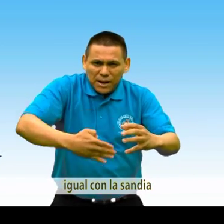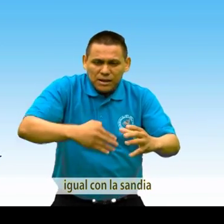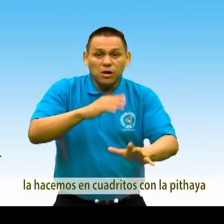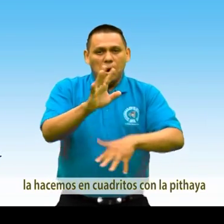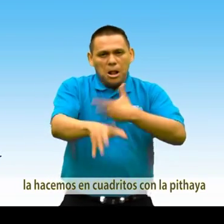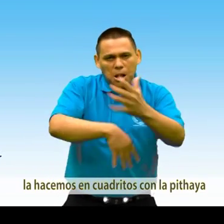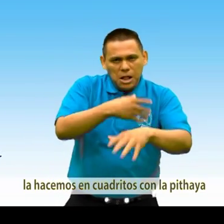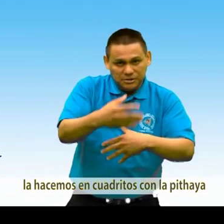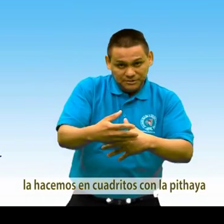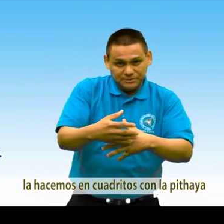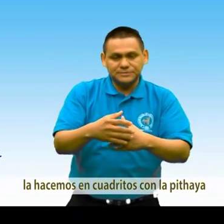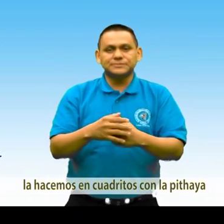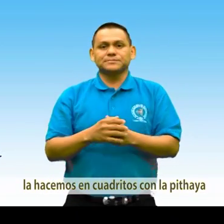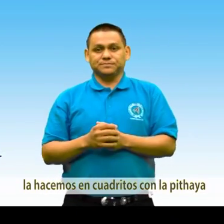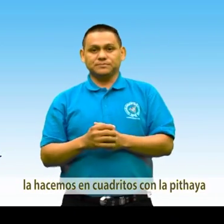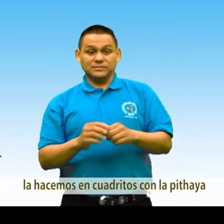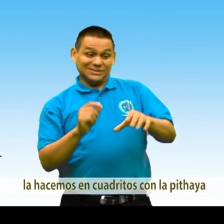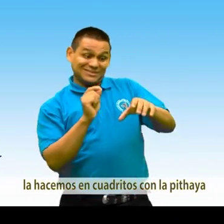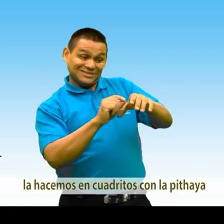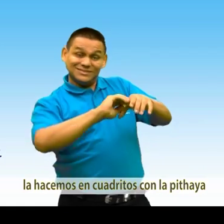La hacemos en cuadritos.